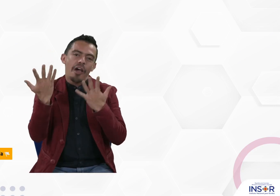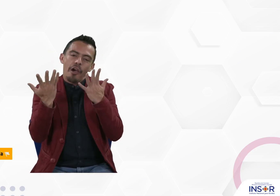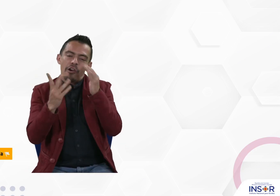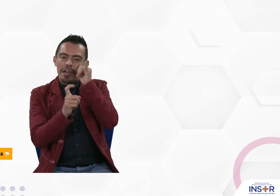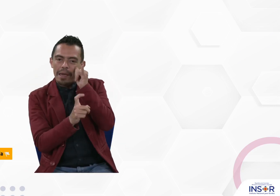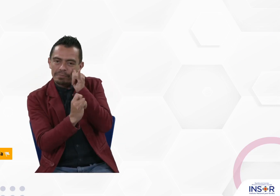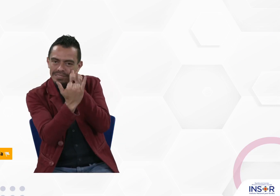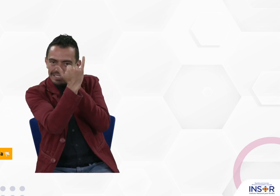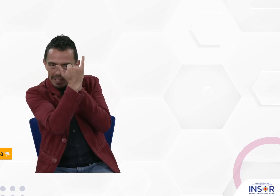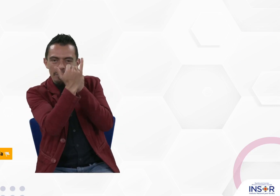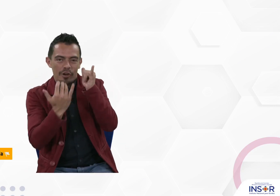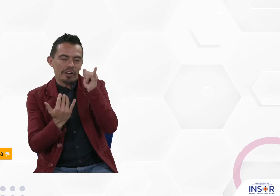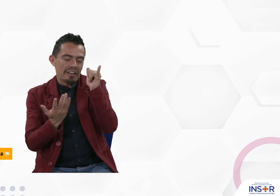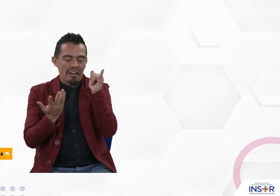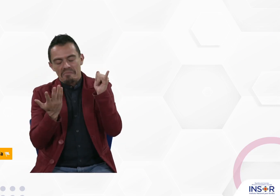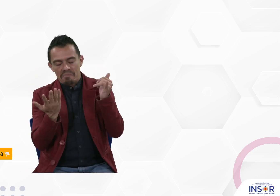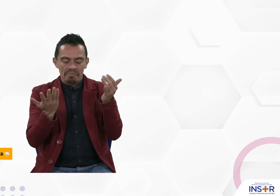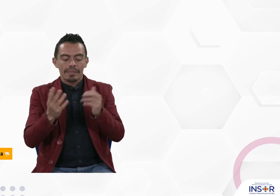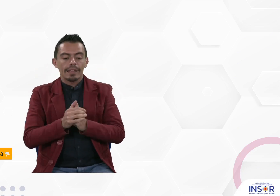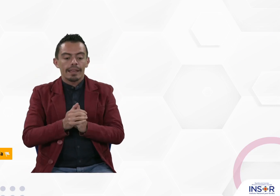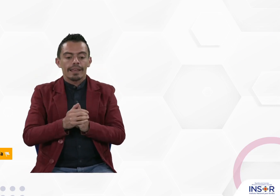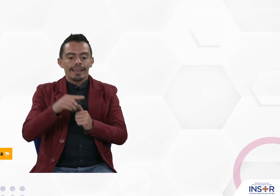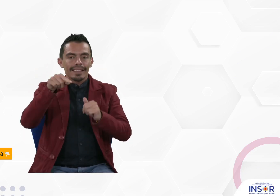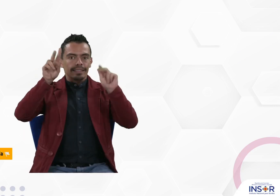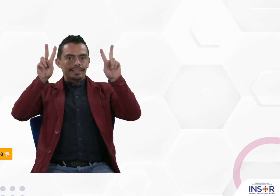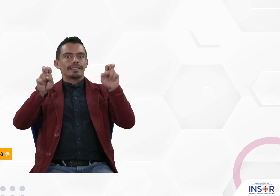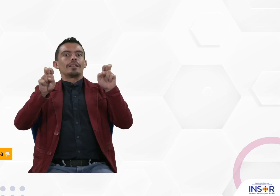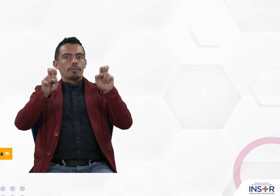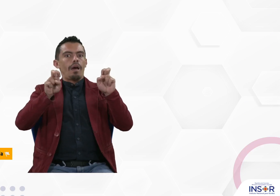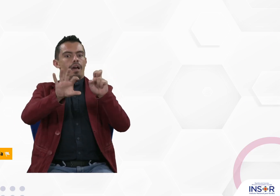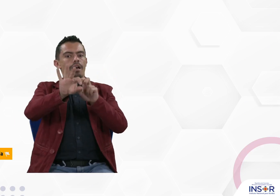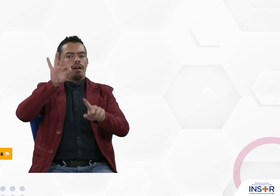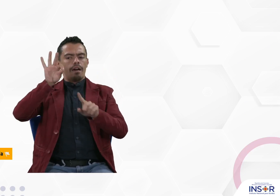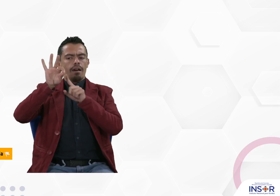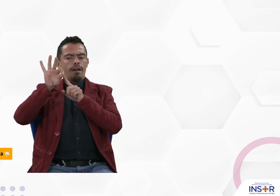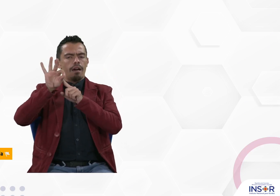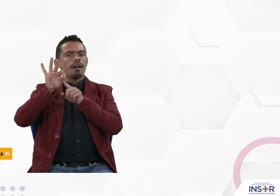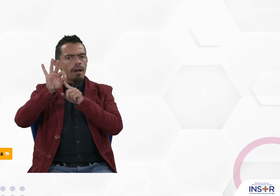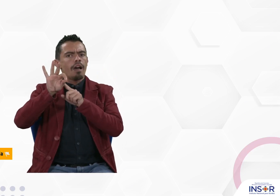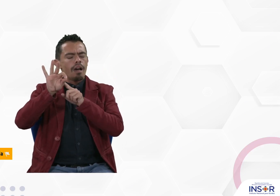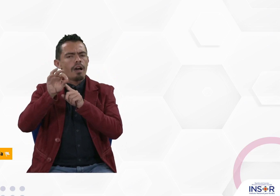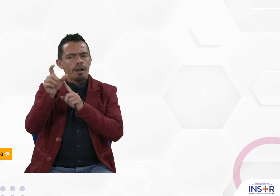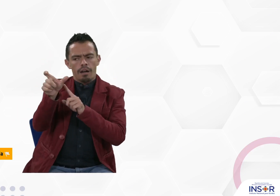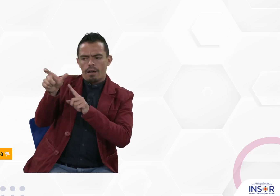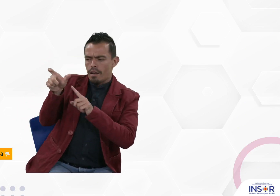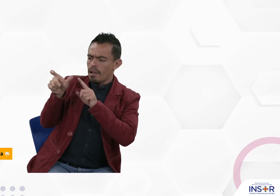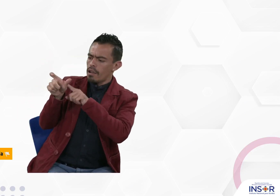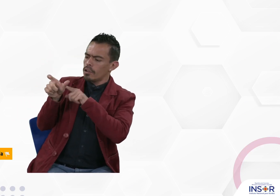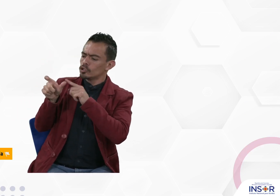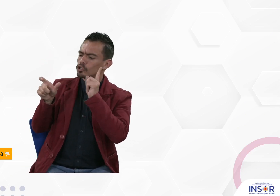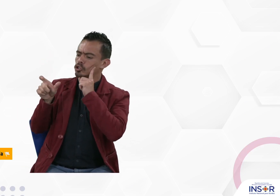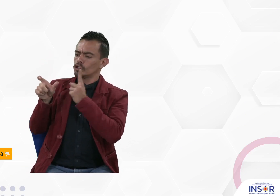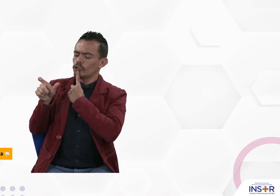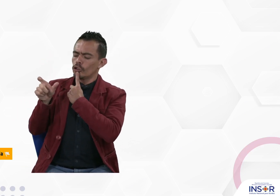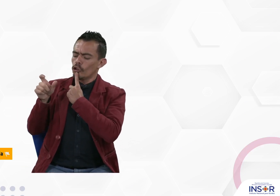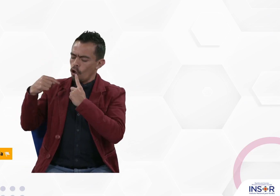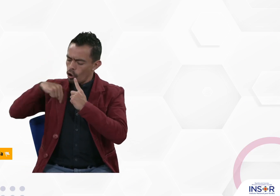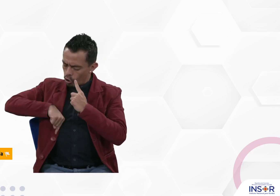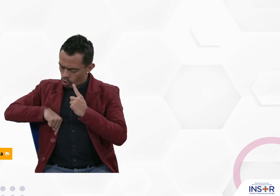Resalto el tema de la epistemología sorda, que aquí usamos pues dos señas particulares para ello, como lo vemos